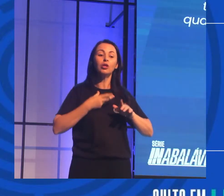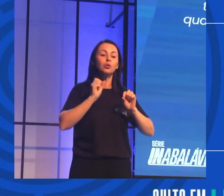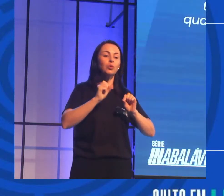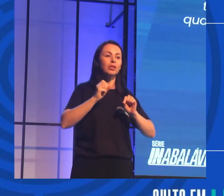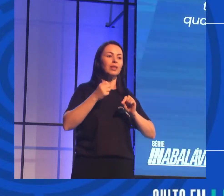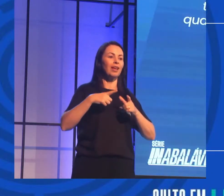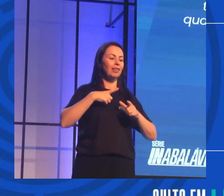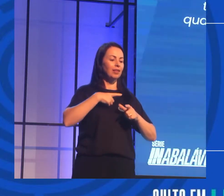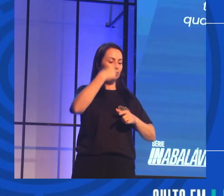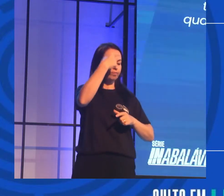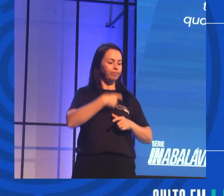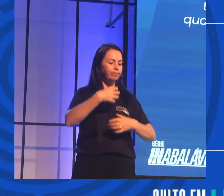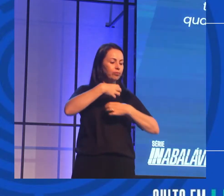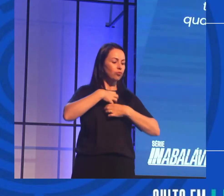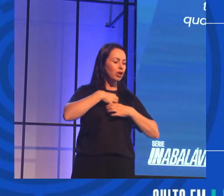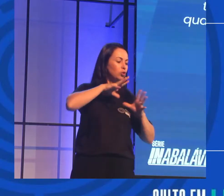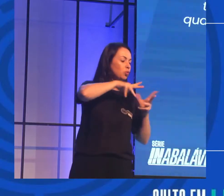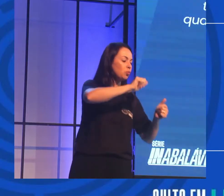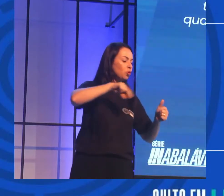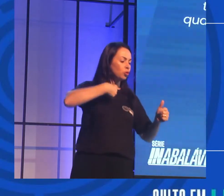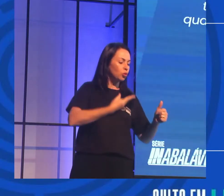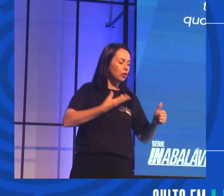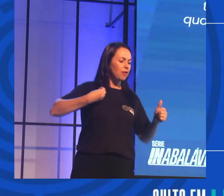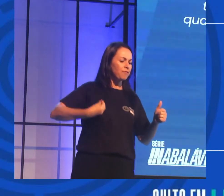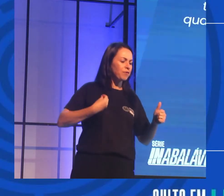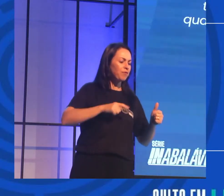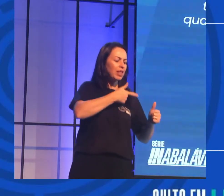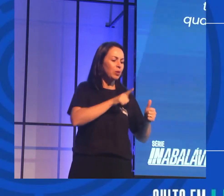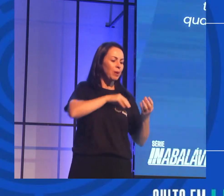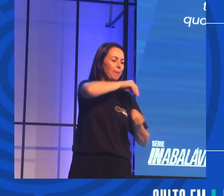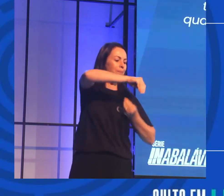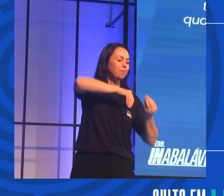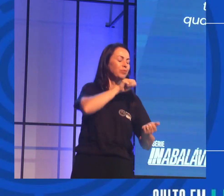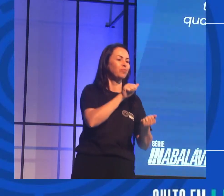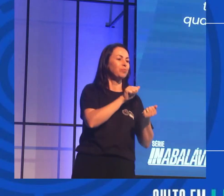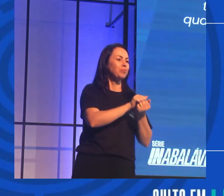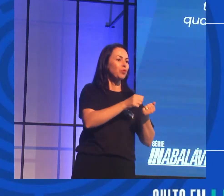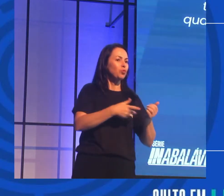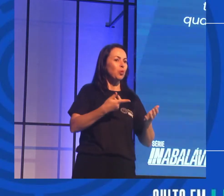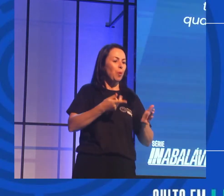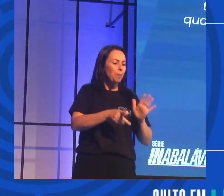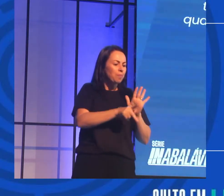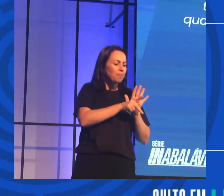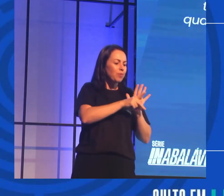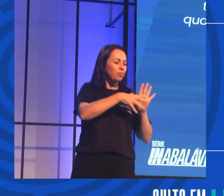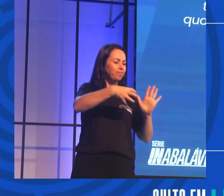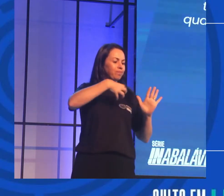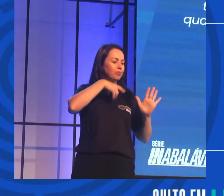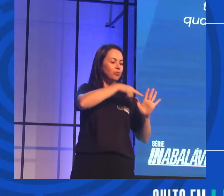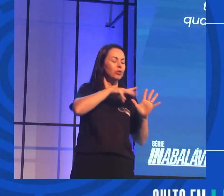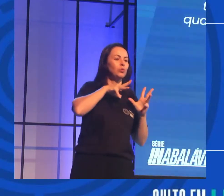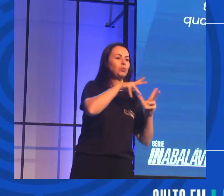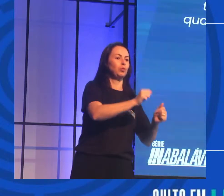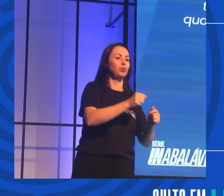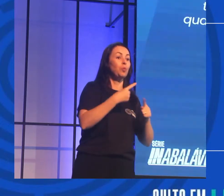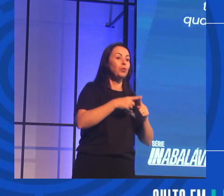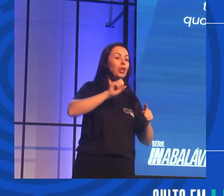inteireza de coração, é retidão moral, é não abrir mão dos princípios e valores do reino de